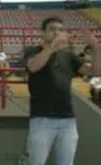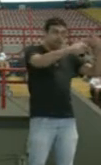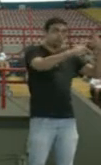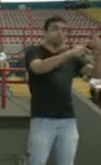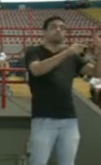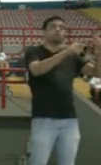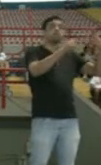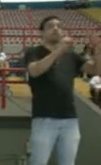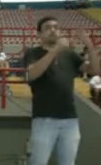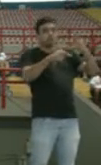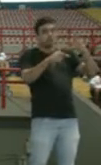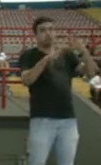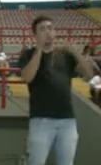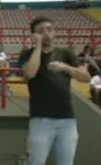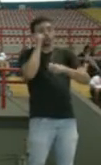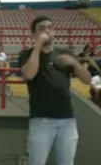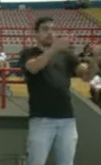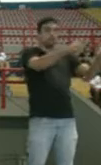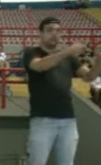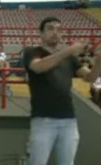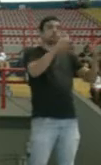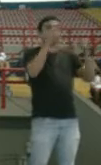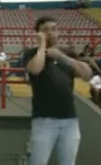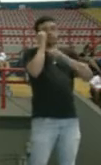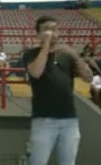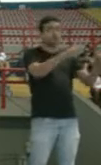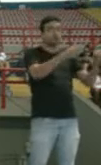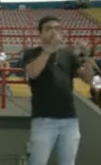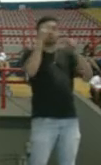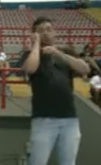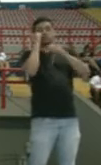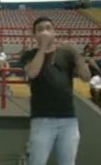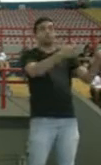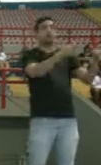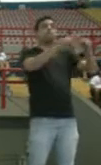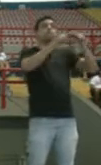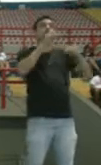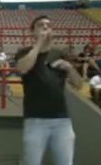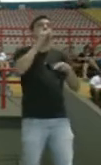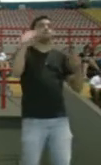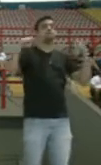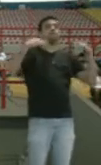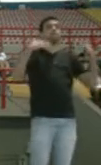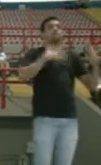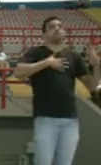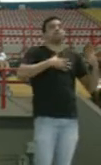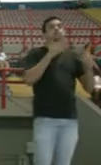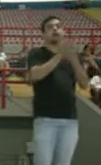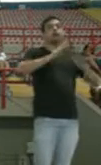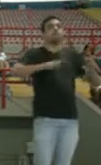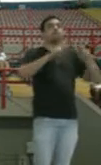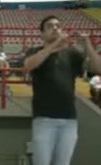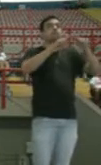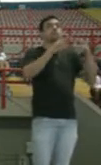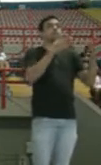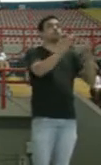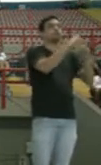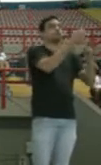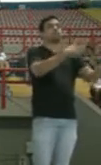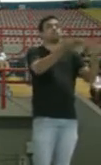trabalhar. Aí trabalha, dorme, trabalha, dorme, trabalha. A gente acabou com o lazer. Estamos destruindo as